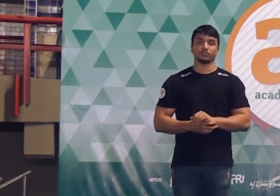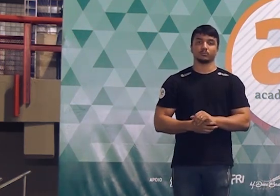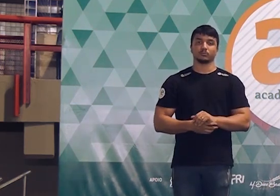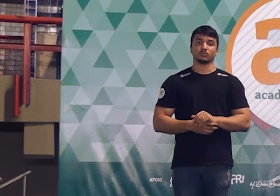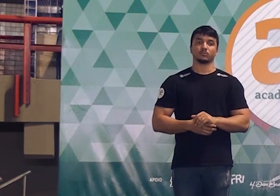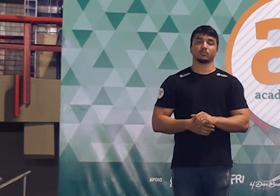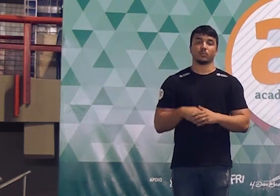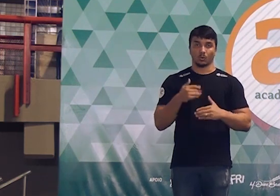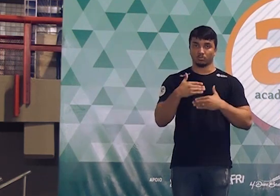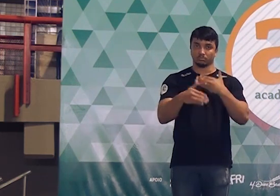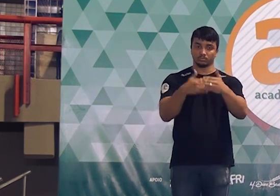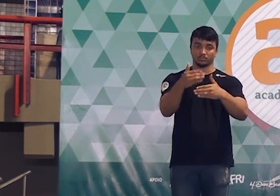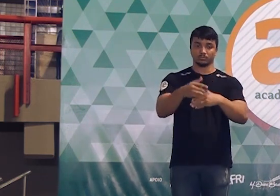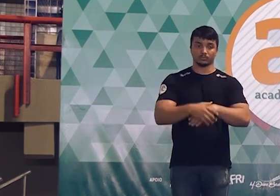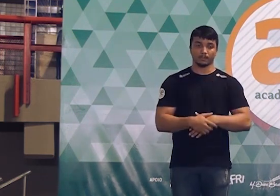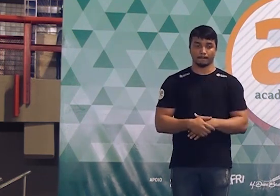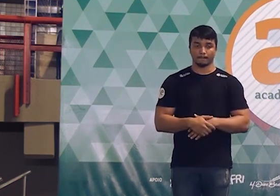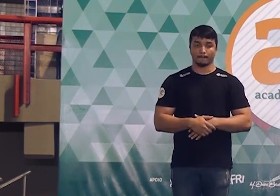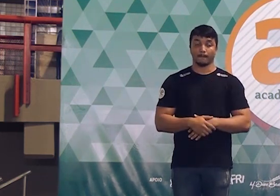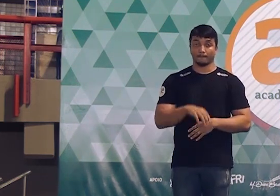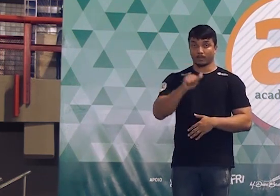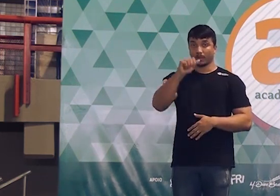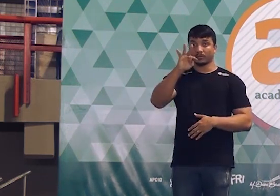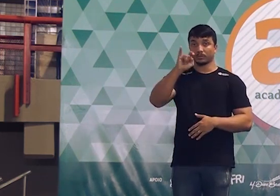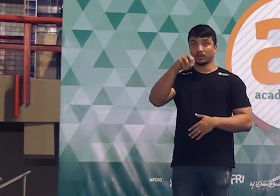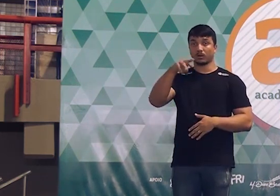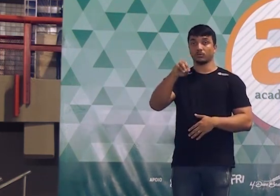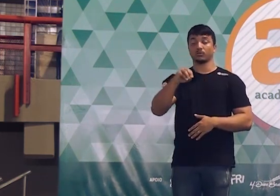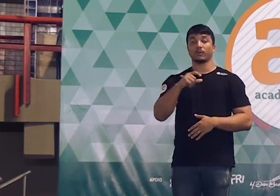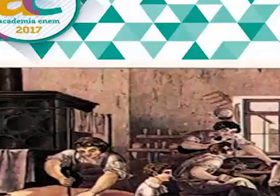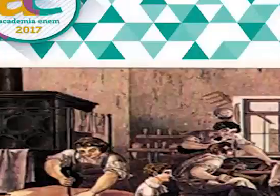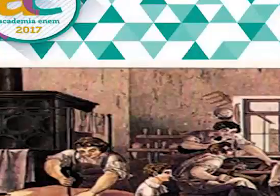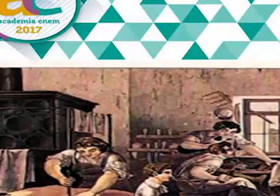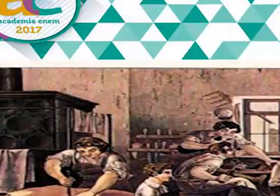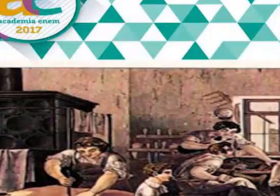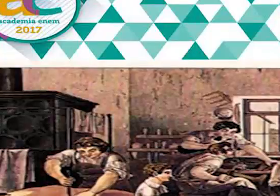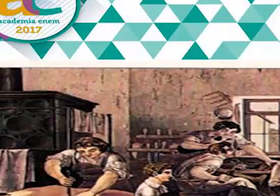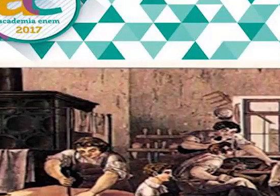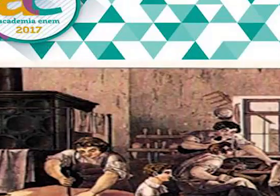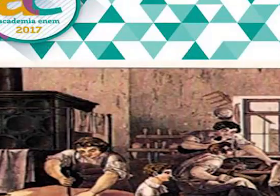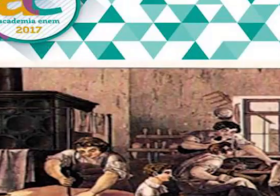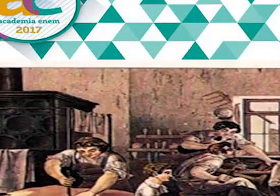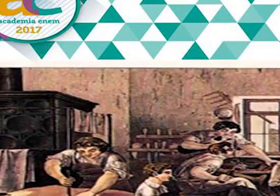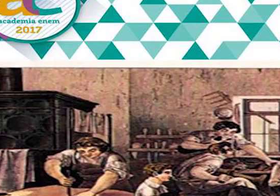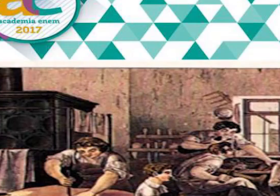Trigueiro, vamos para frente. Depois do artesanato, você passou por